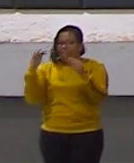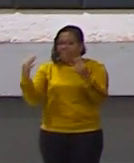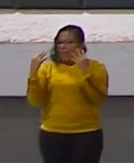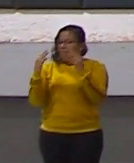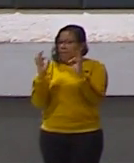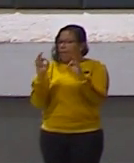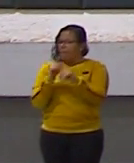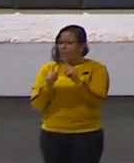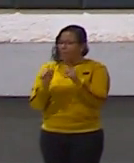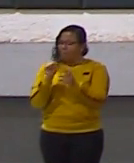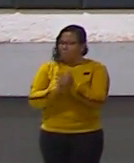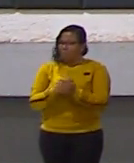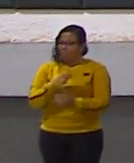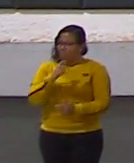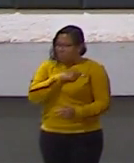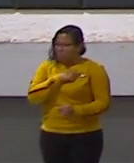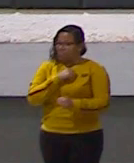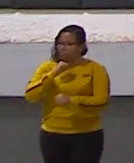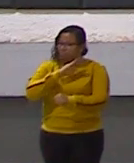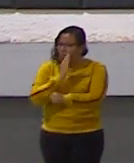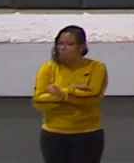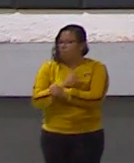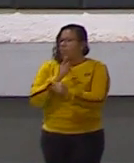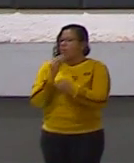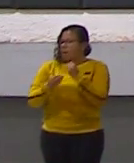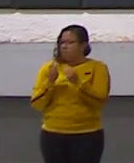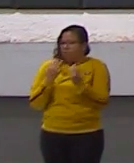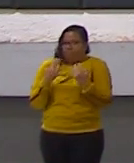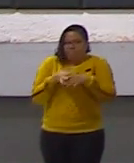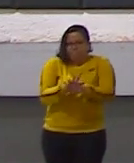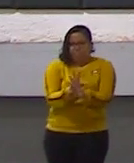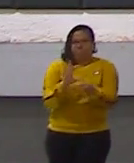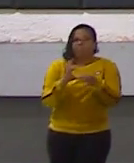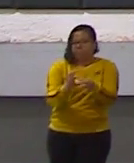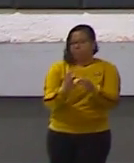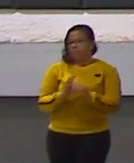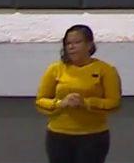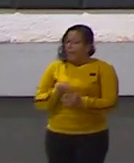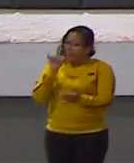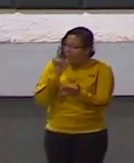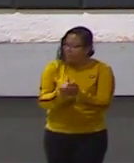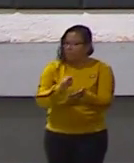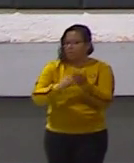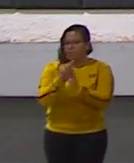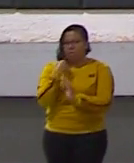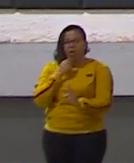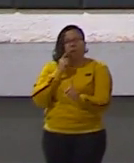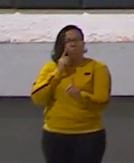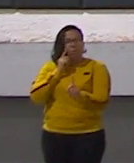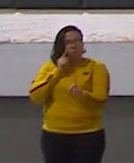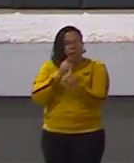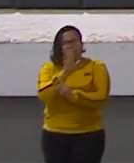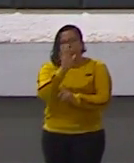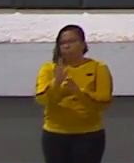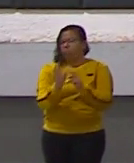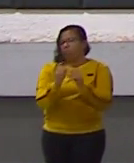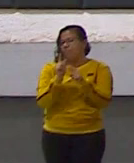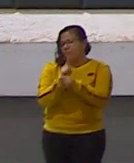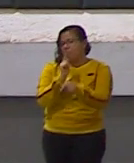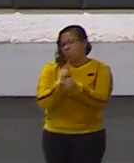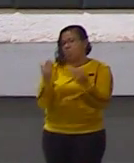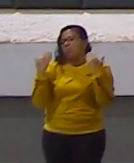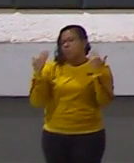materiales y fuertes que son las que nos integran y eso es el sentido por lo menos de la facultad de educación física